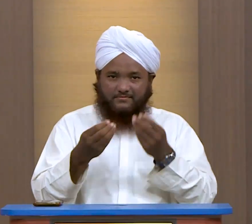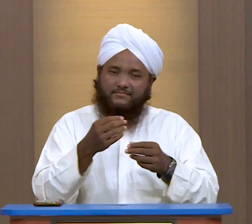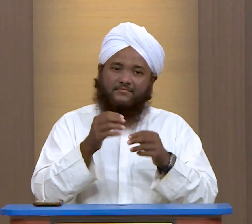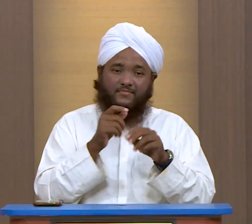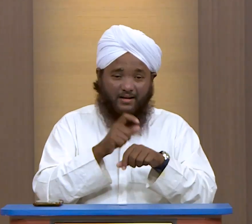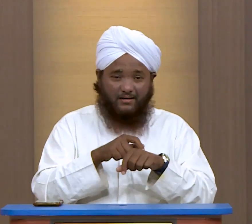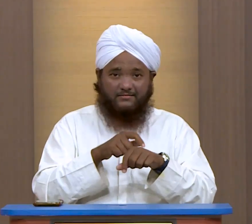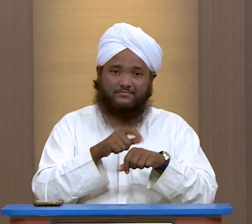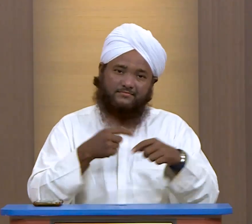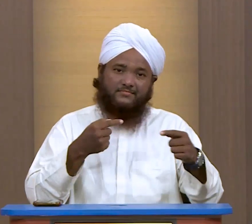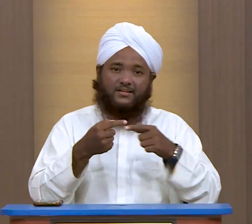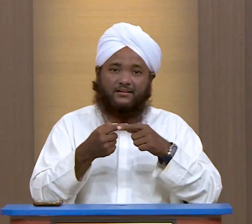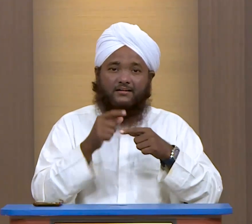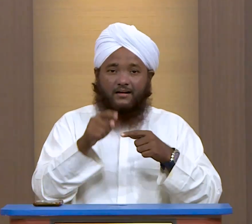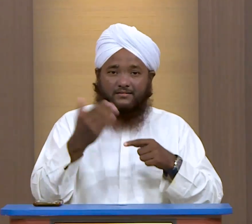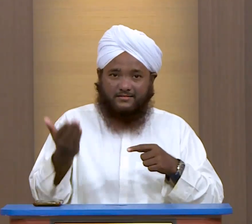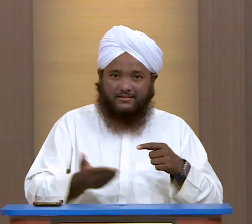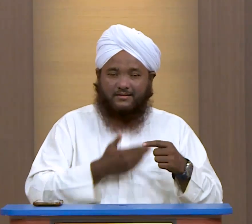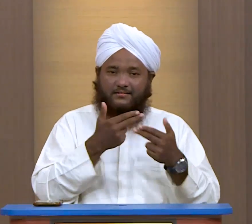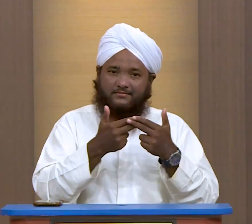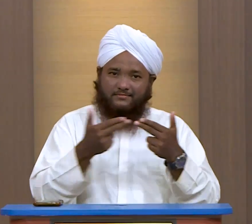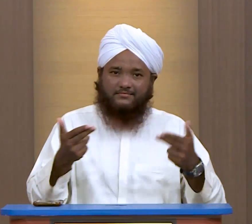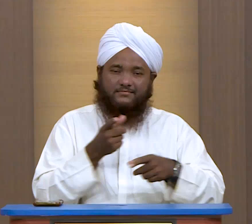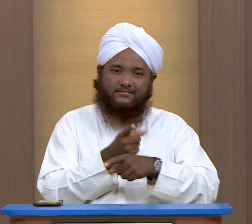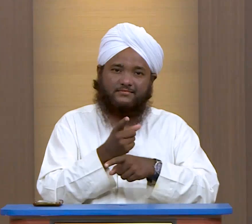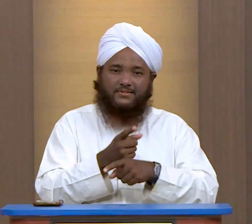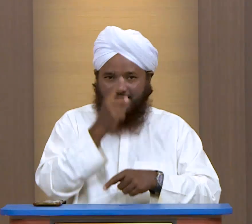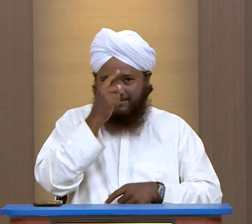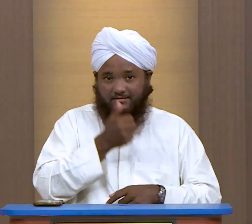آئندہ ایک نئے واقعے اور سبق کے ساتھ حاضر ہوں گے، تب تک کے لیے اجازت دیجیے،